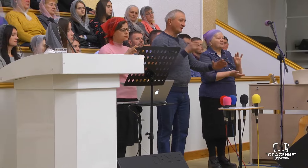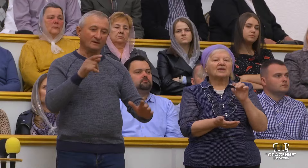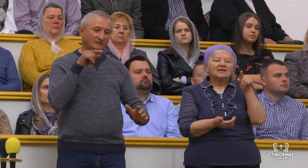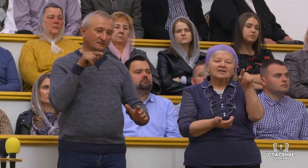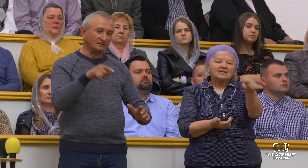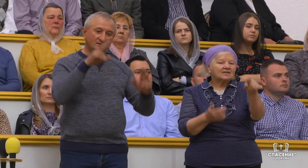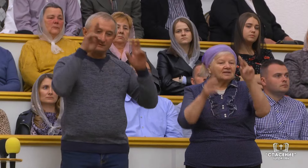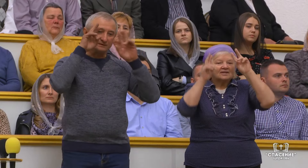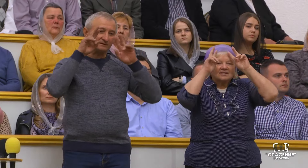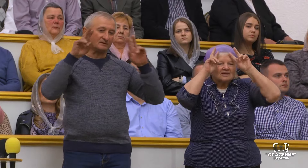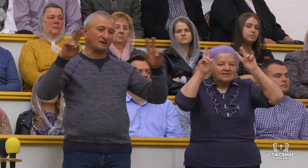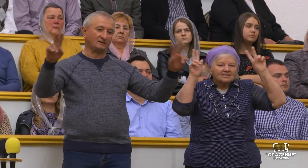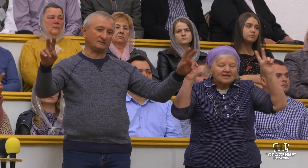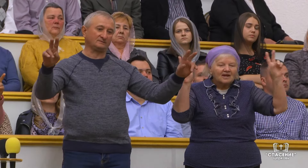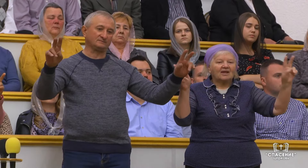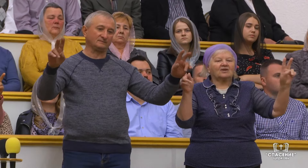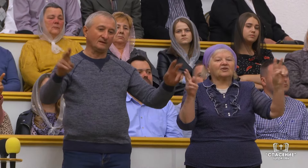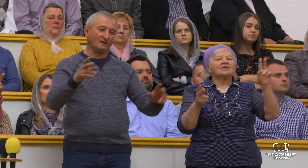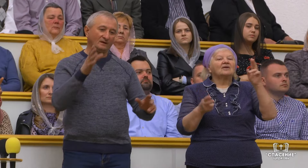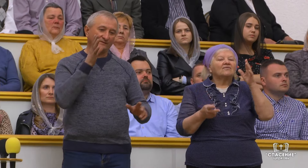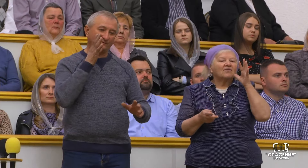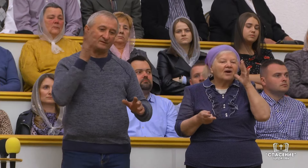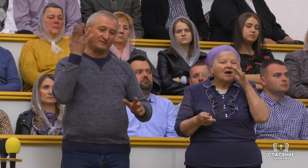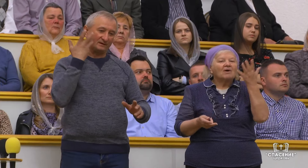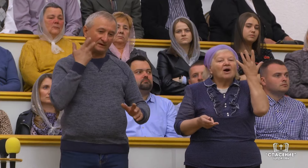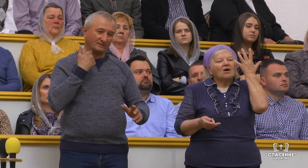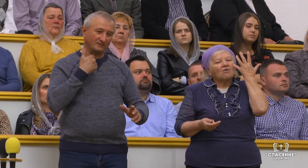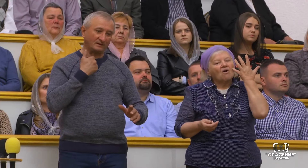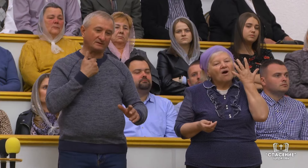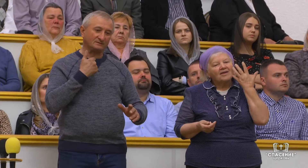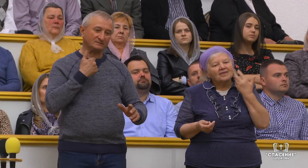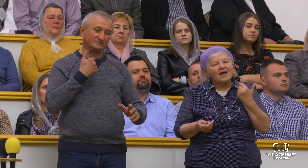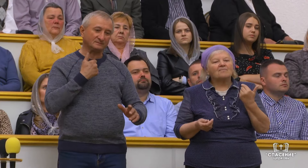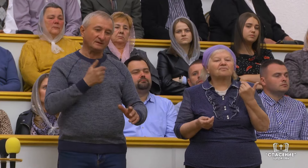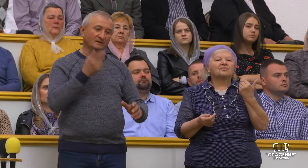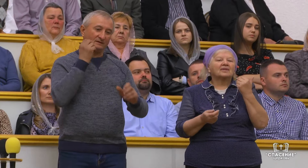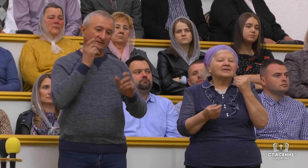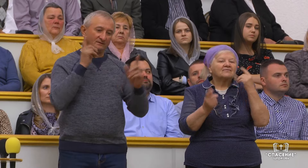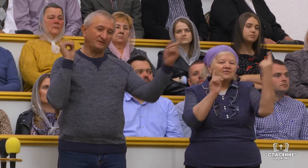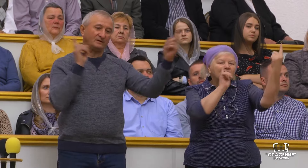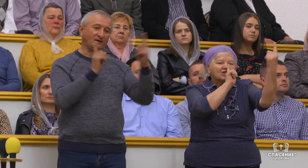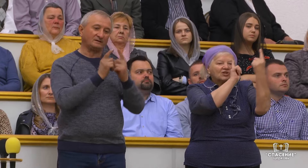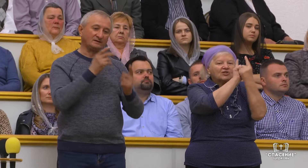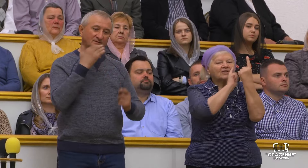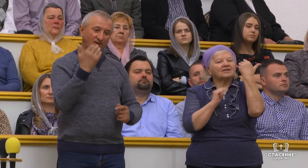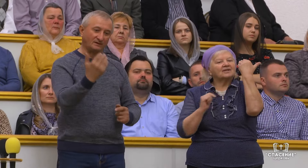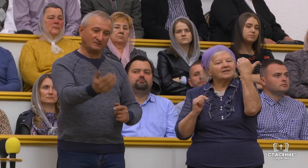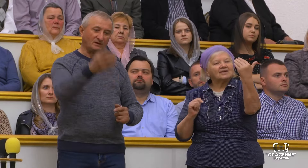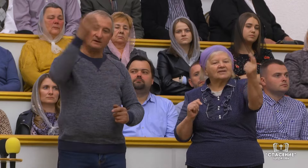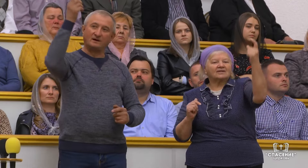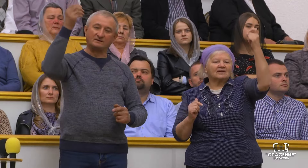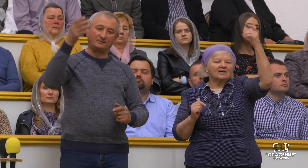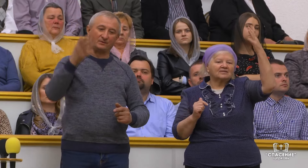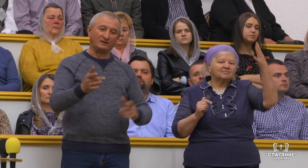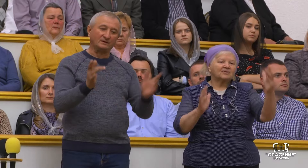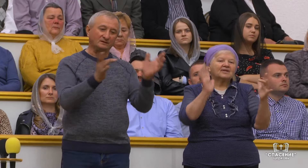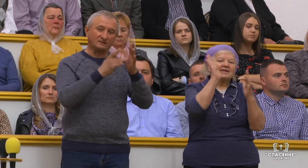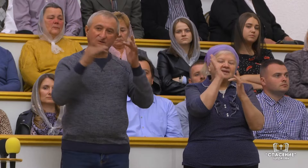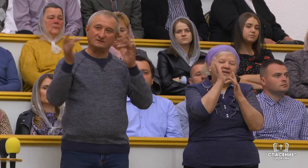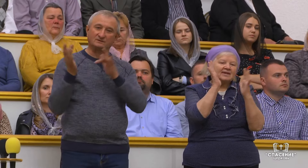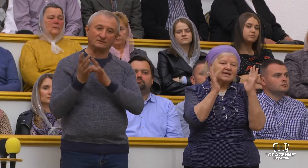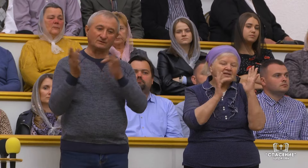шаг. Ведь не знаешь тот час, когда встретишь ты Господа Христа.